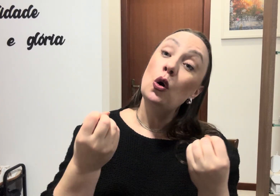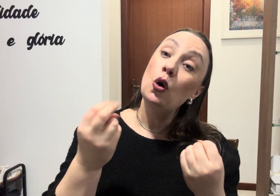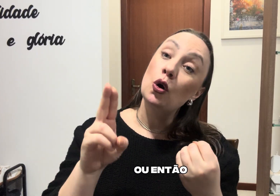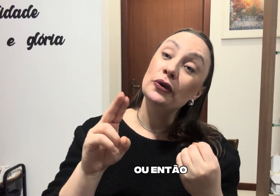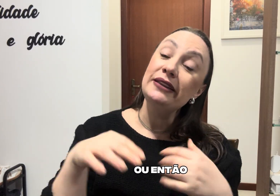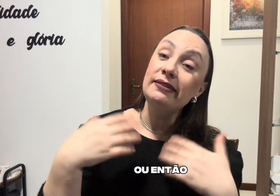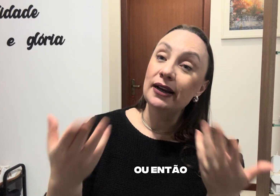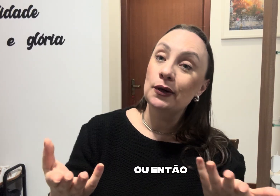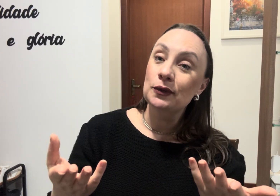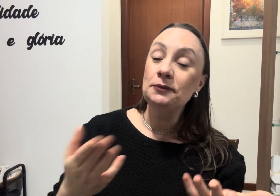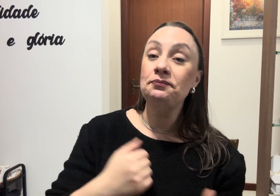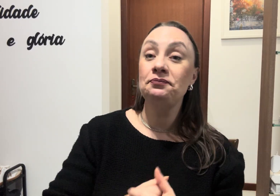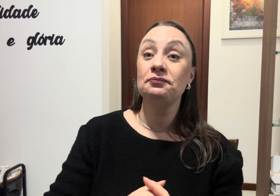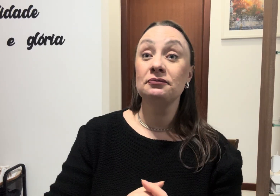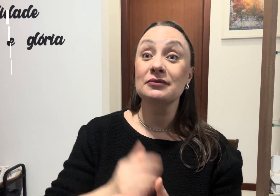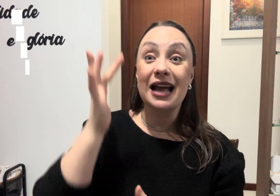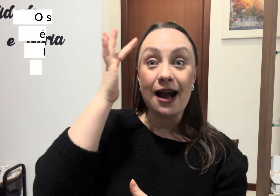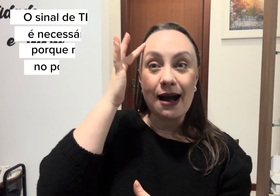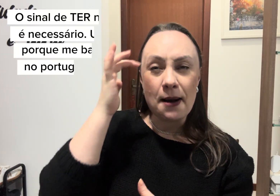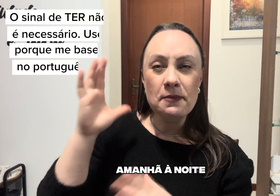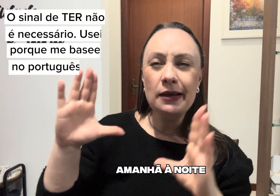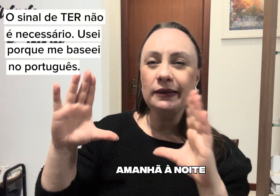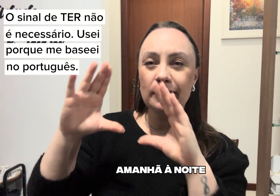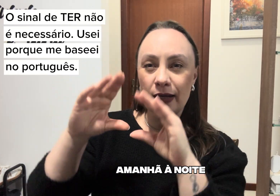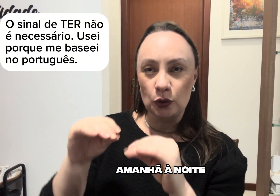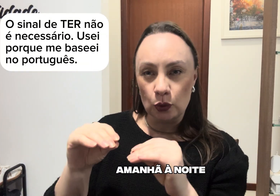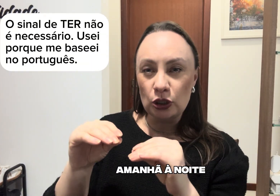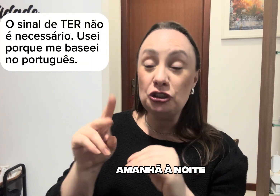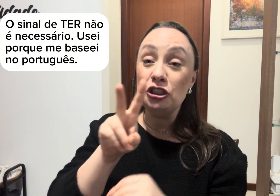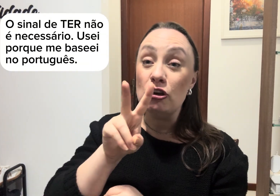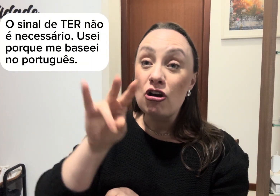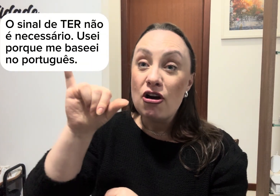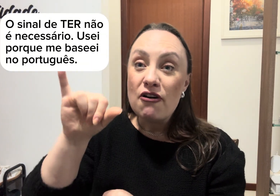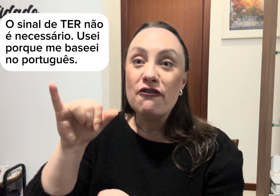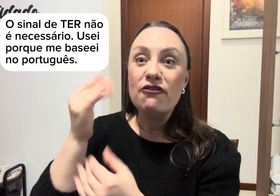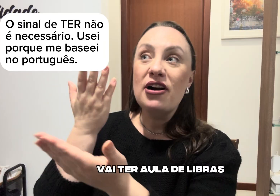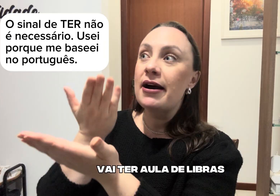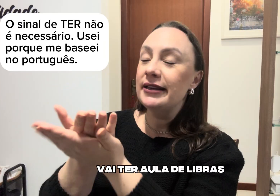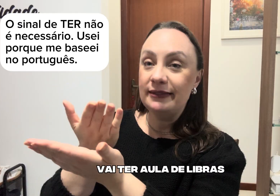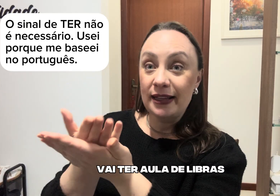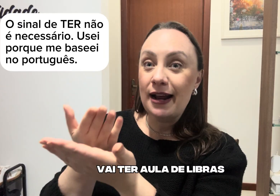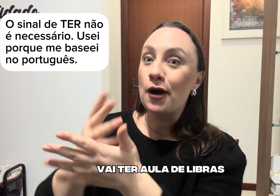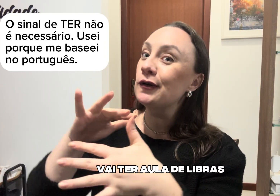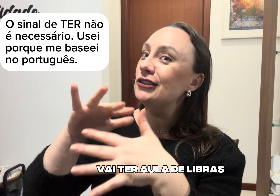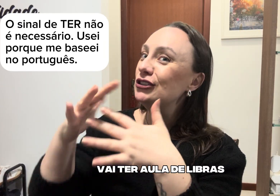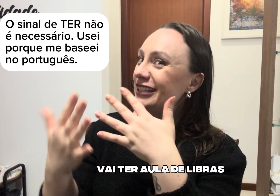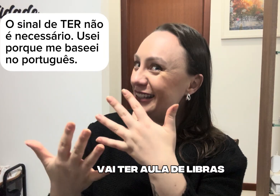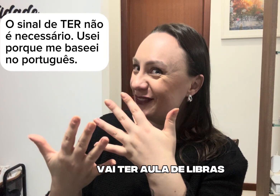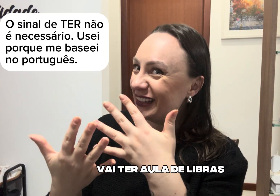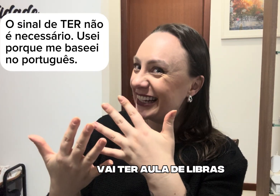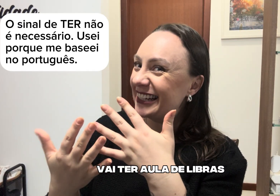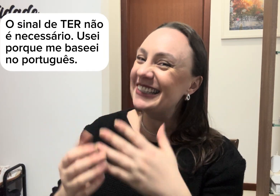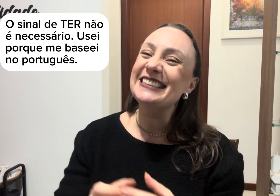Ou então, amanhã à noite vai ter aula de